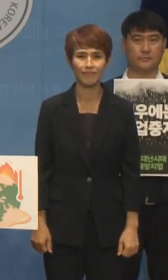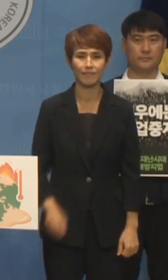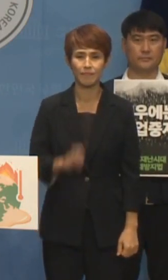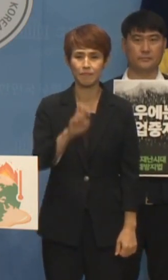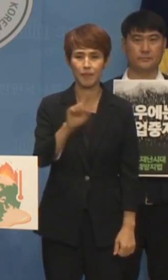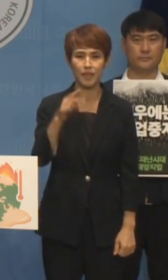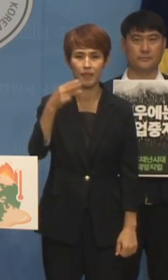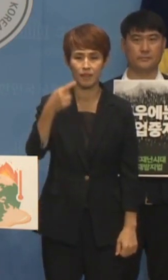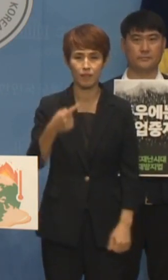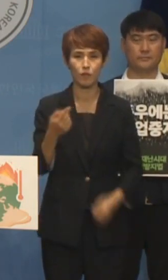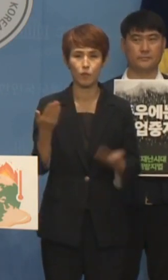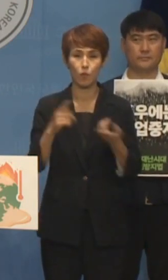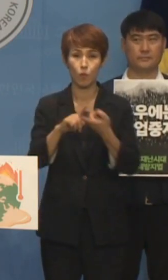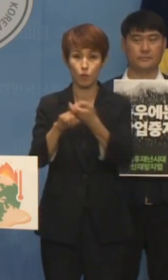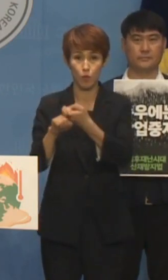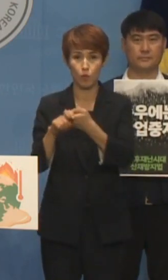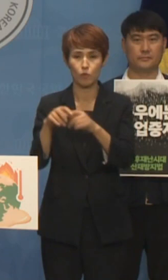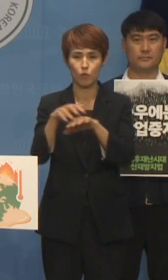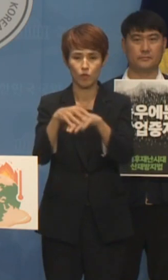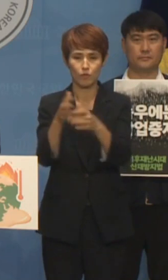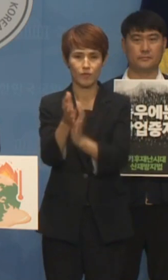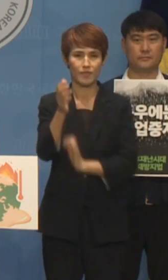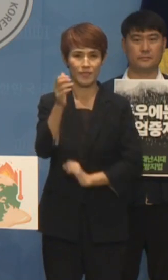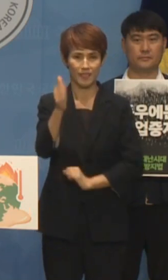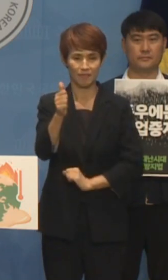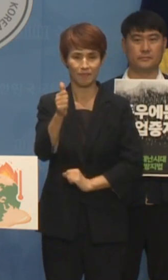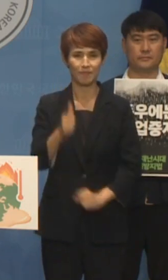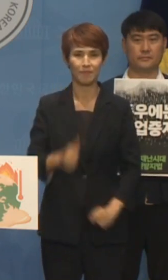마트노조 조주국장님 정다운님 오셨습니다.